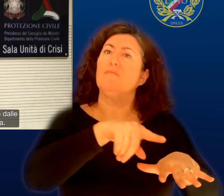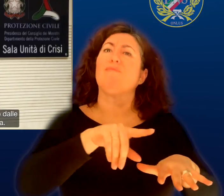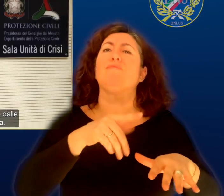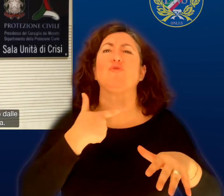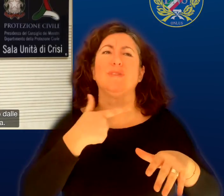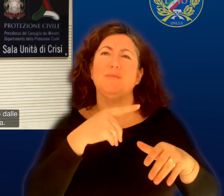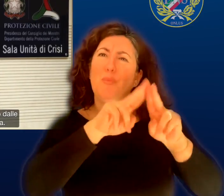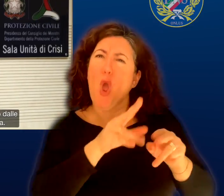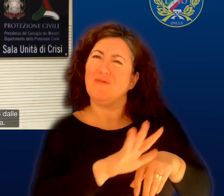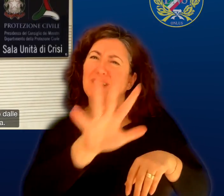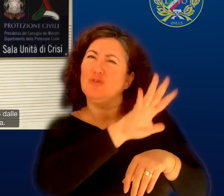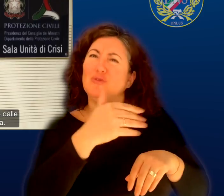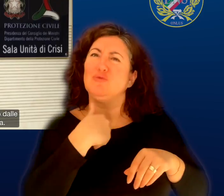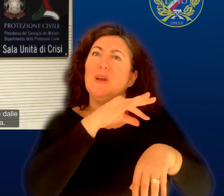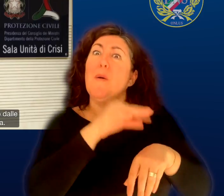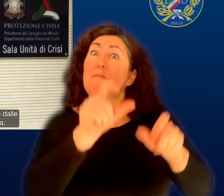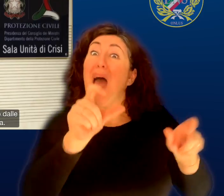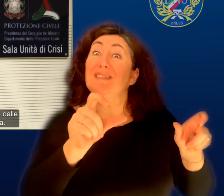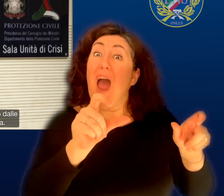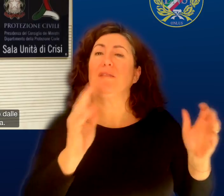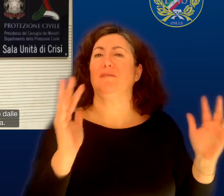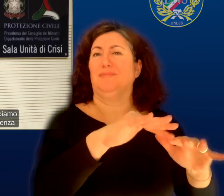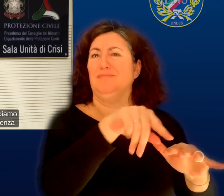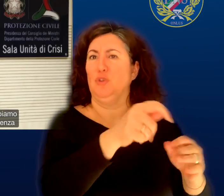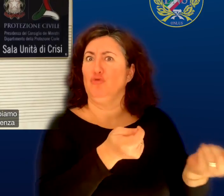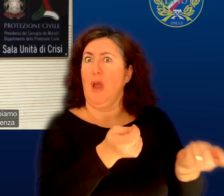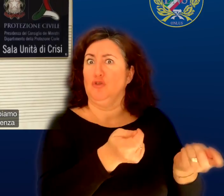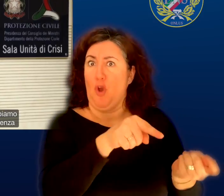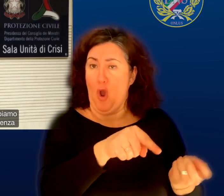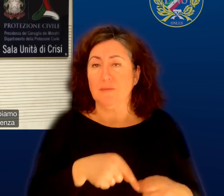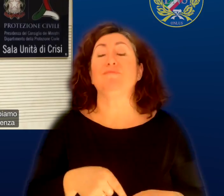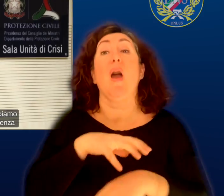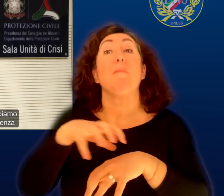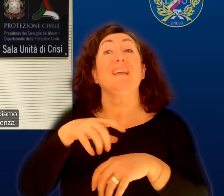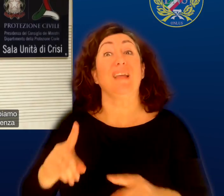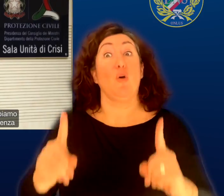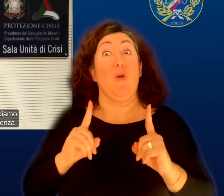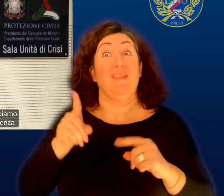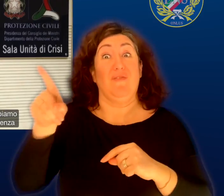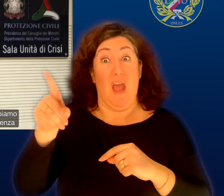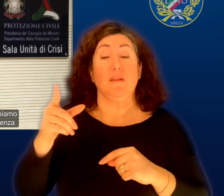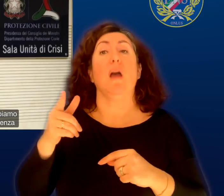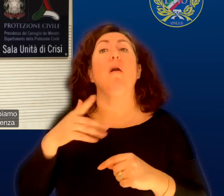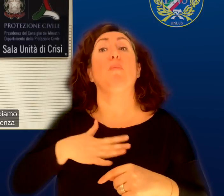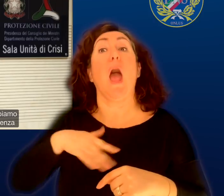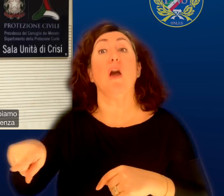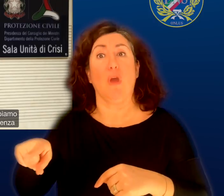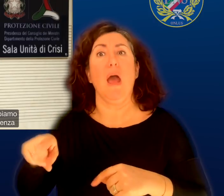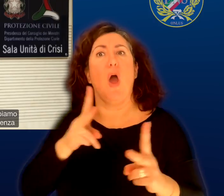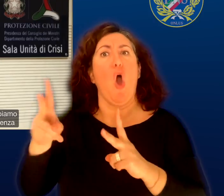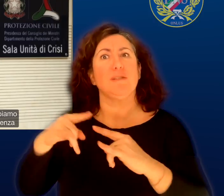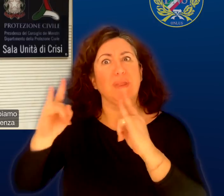pazienti che provengono dalle strutture sanitarie di quella provincia. Attraverso il contributo della difesa abbiamo allestito un